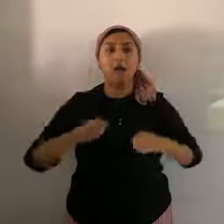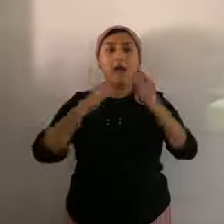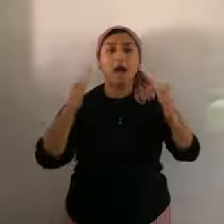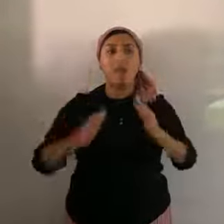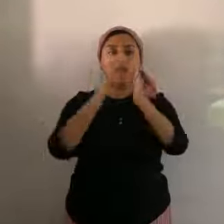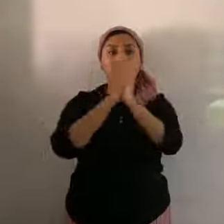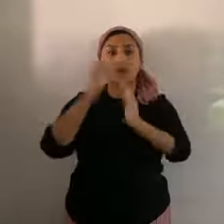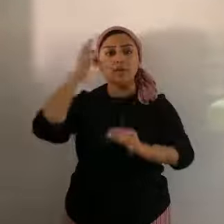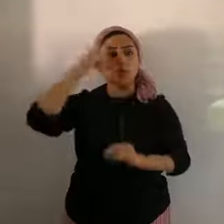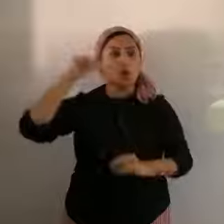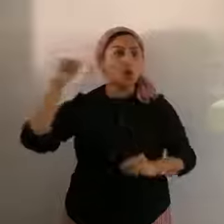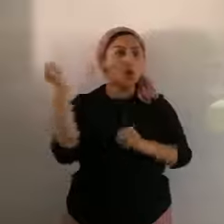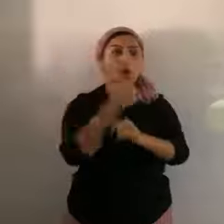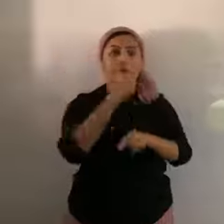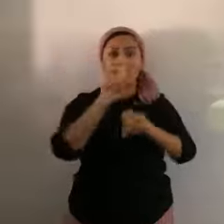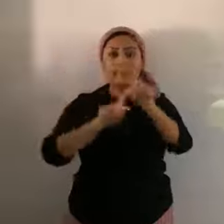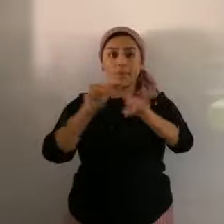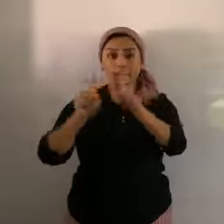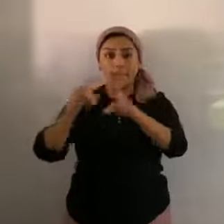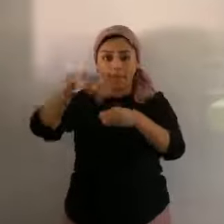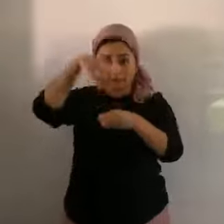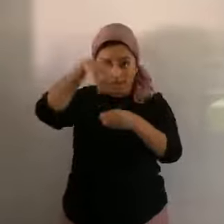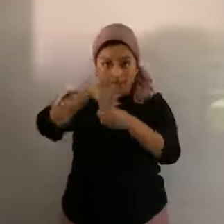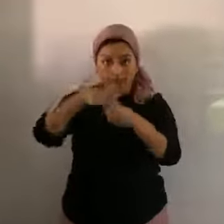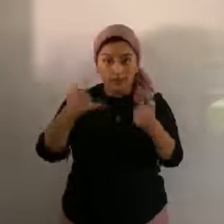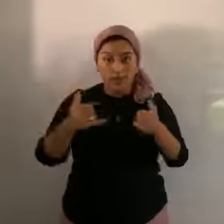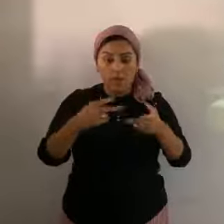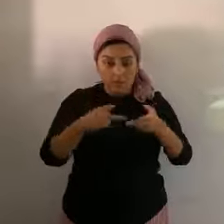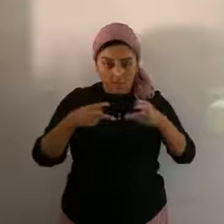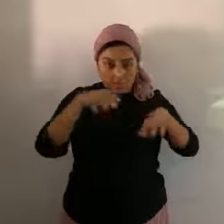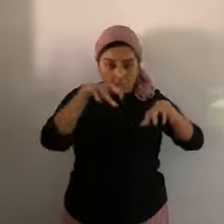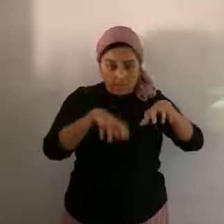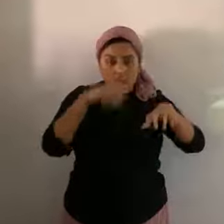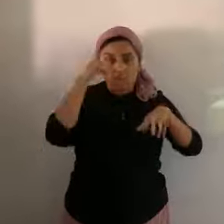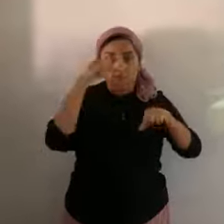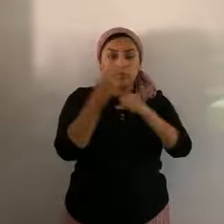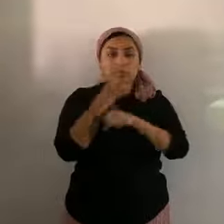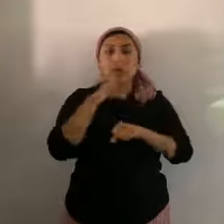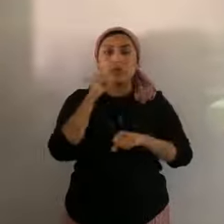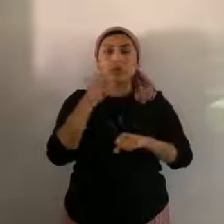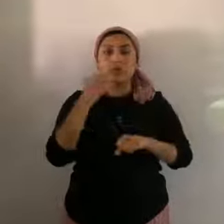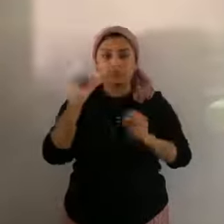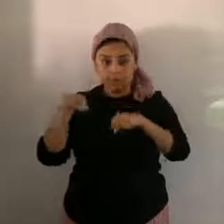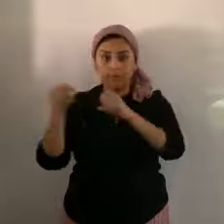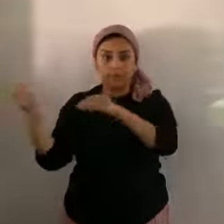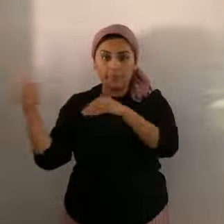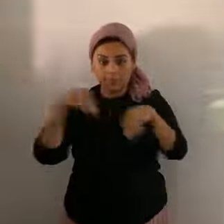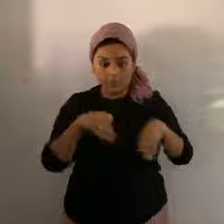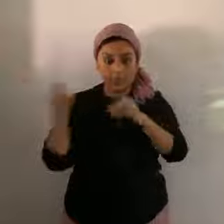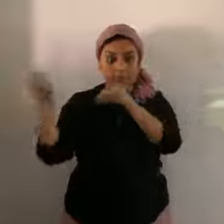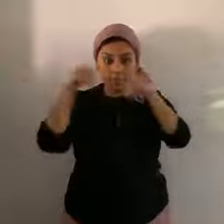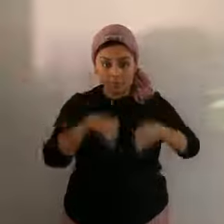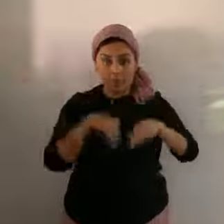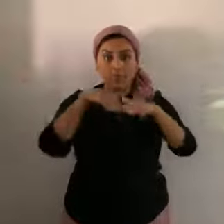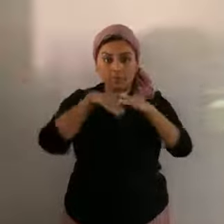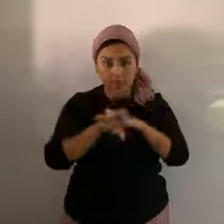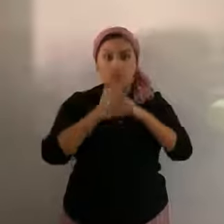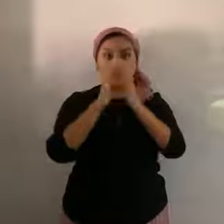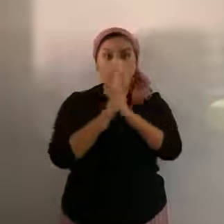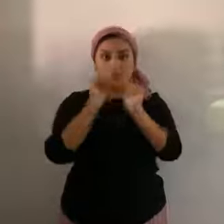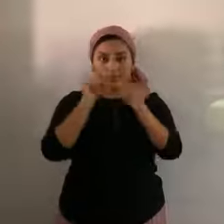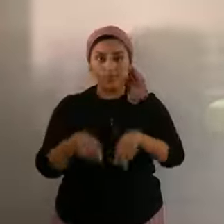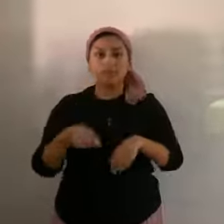para todos los pueblos. Y en este caso, el patio era para uso de los gentiles, no para una mercadería. Ahora